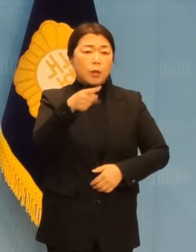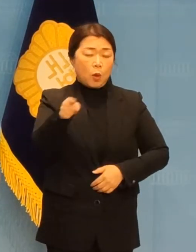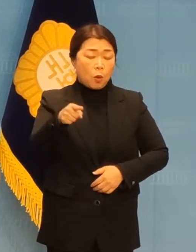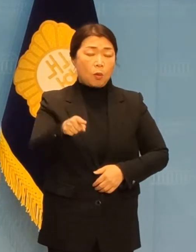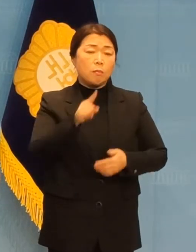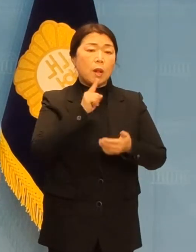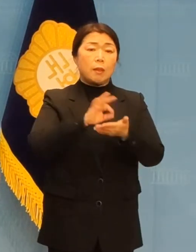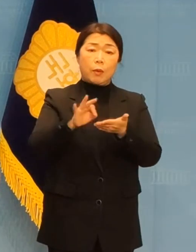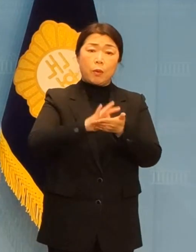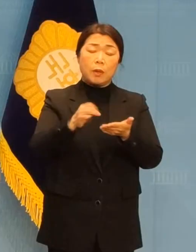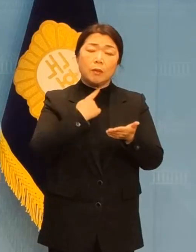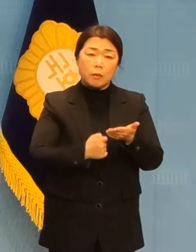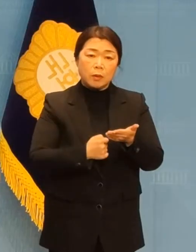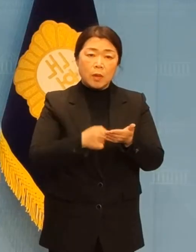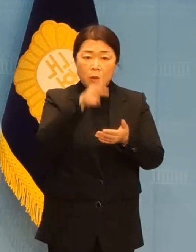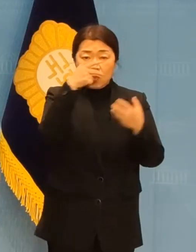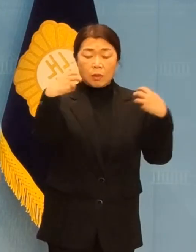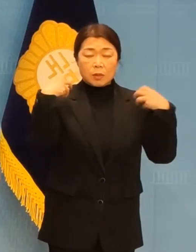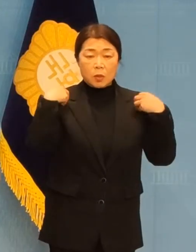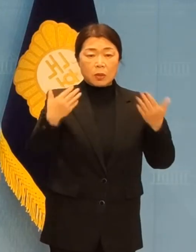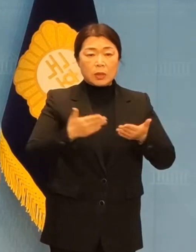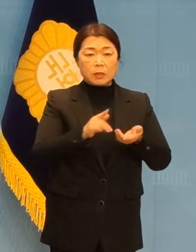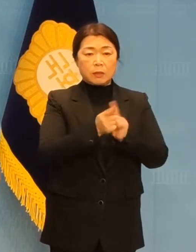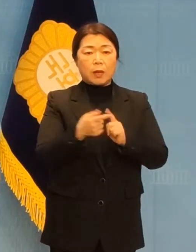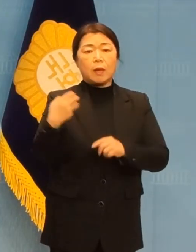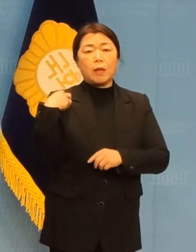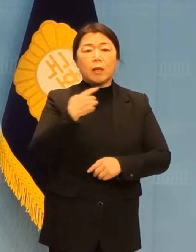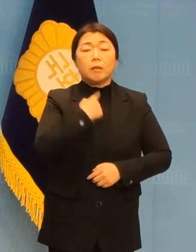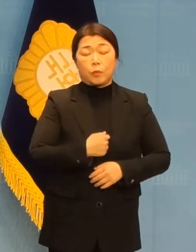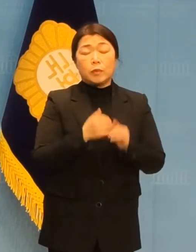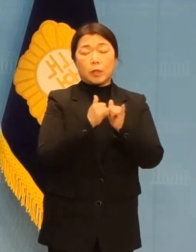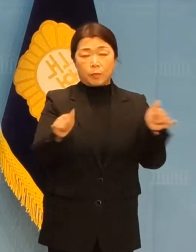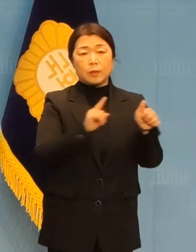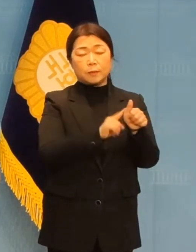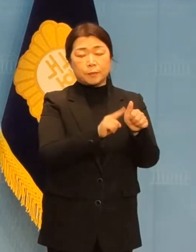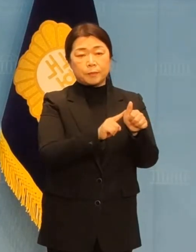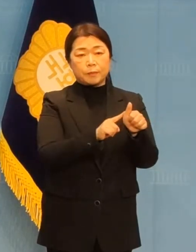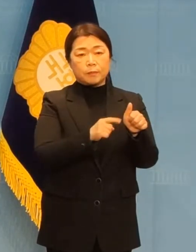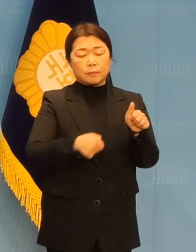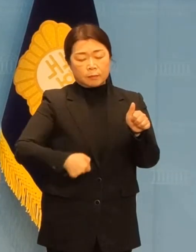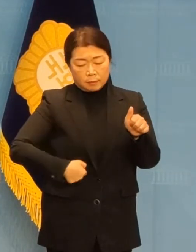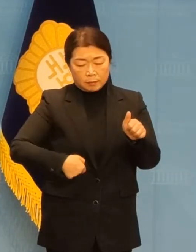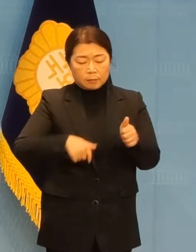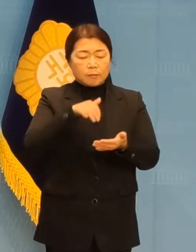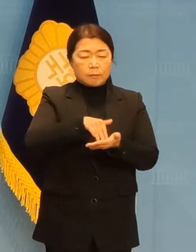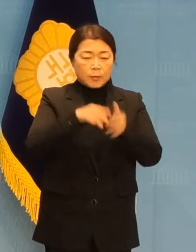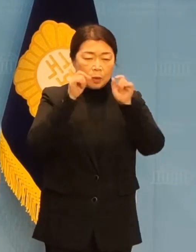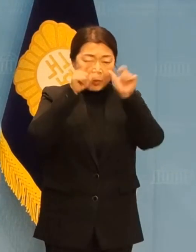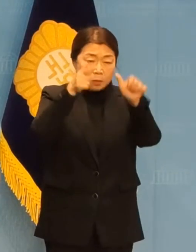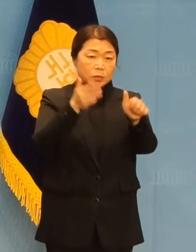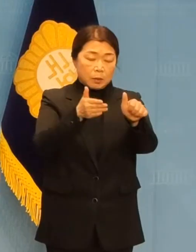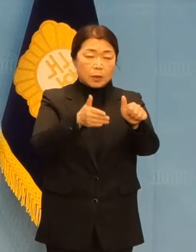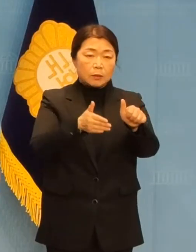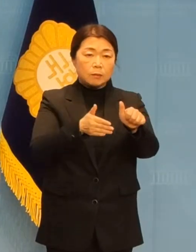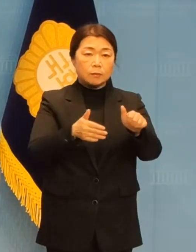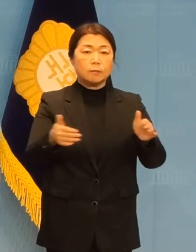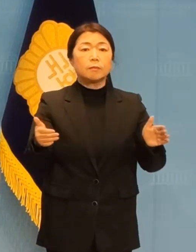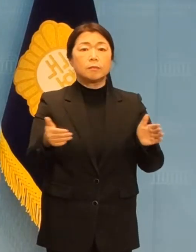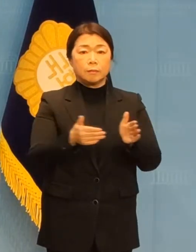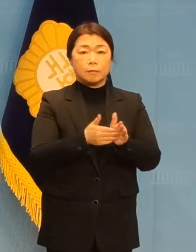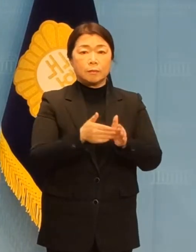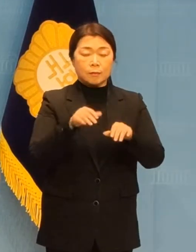못하던 경찰청 직무대리 각성하십시오. 고맙습니다.